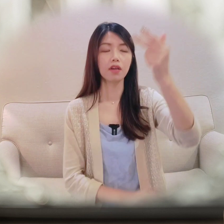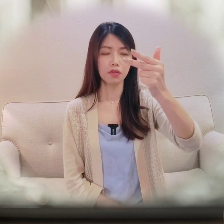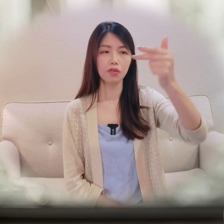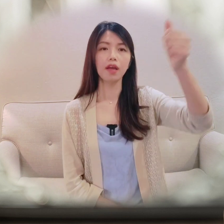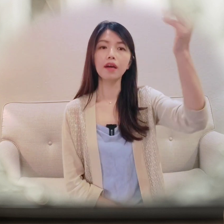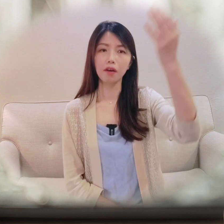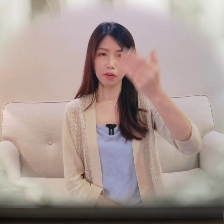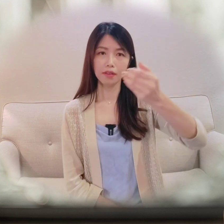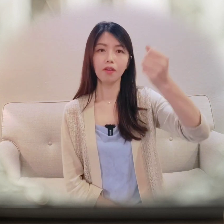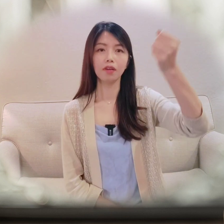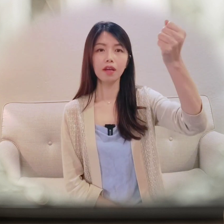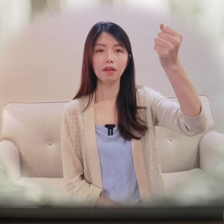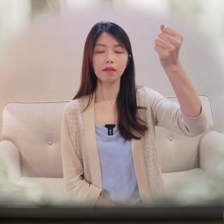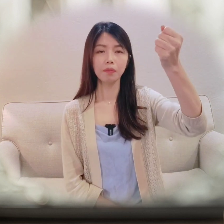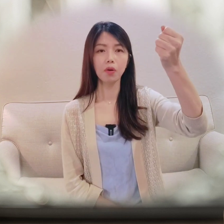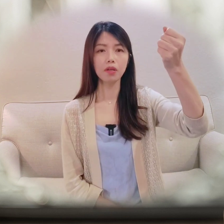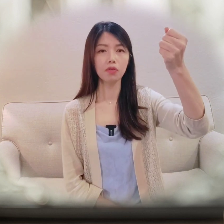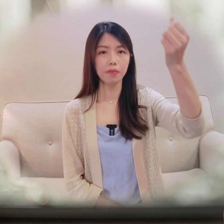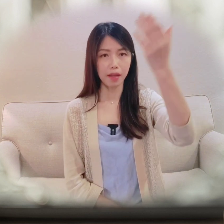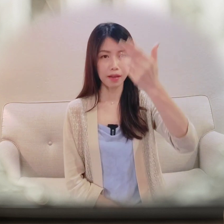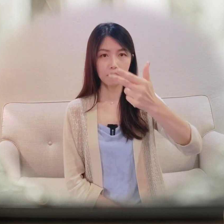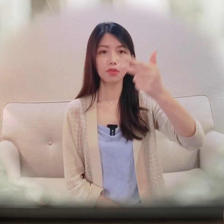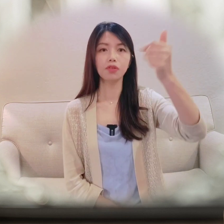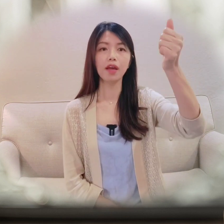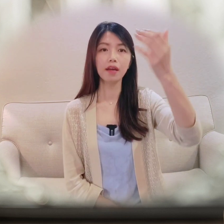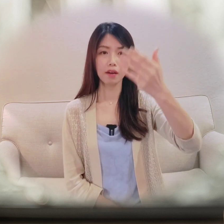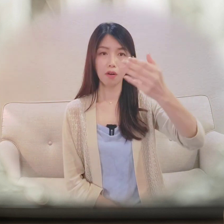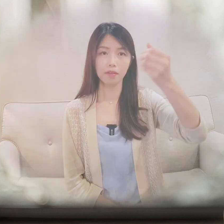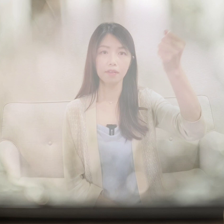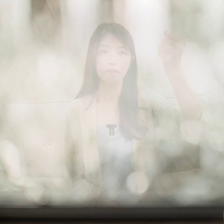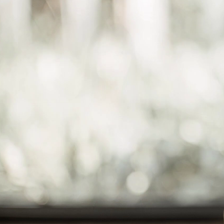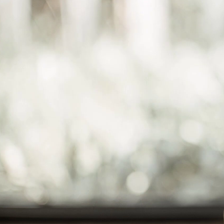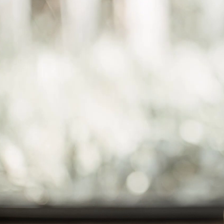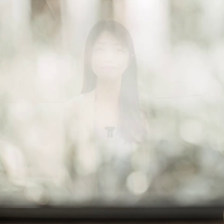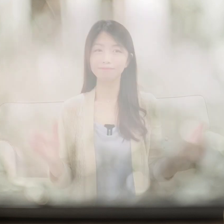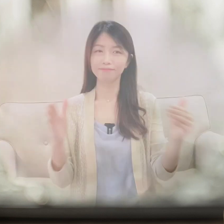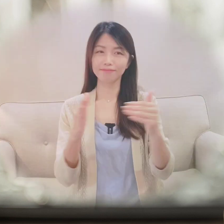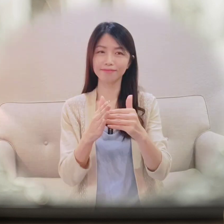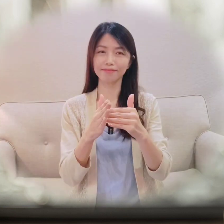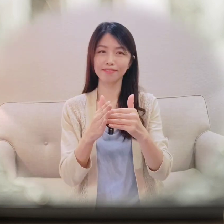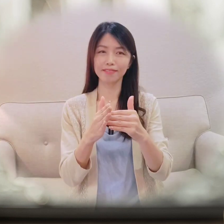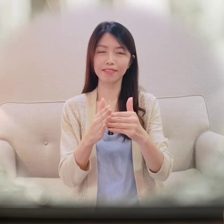되는데 주의 것 이렇게 표현하셔도 됩니다. 주의 것.